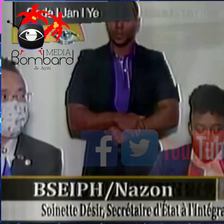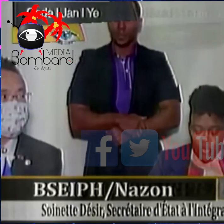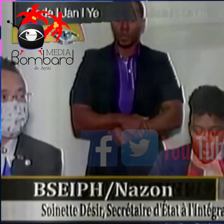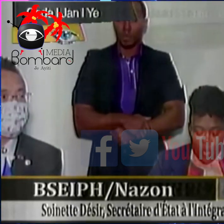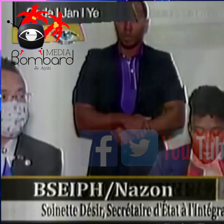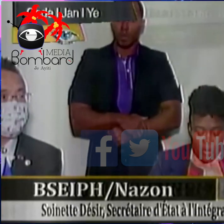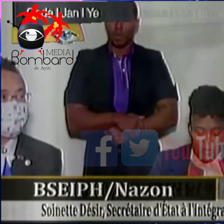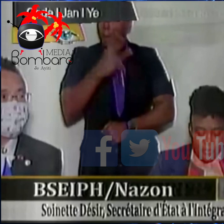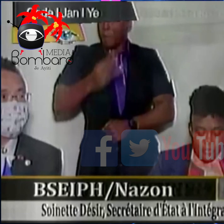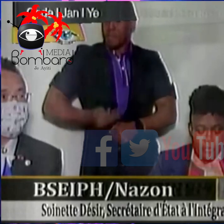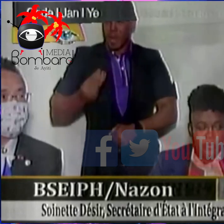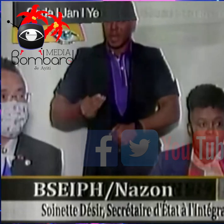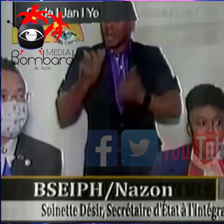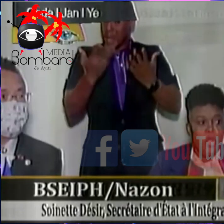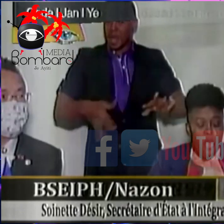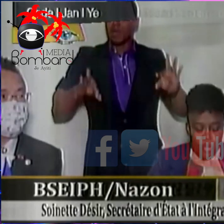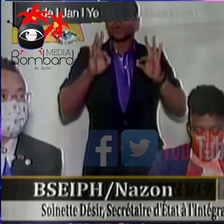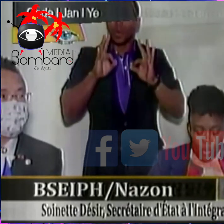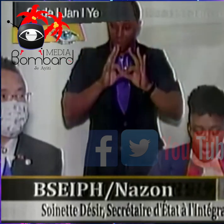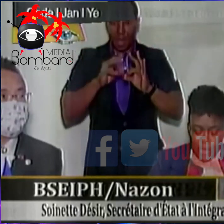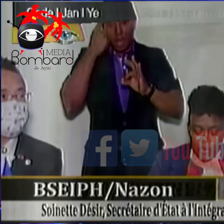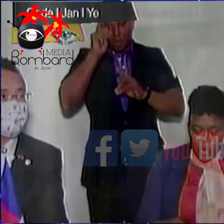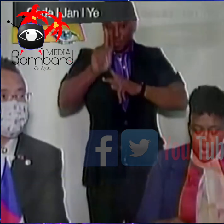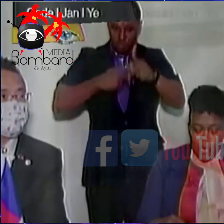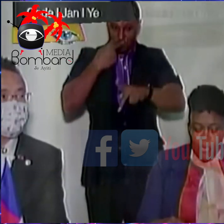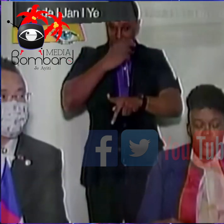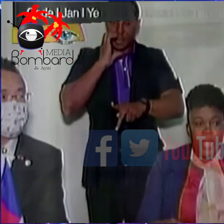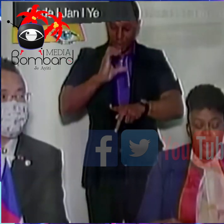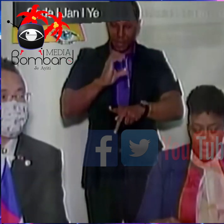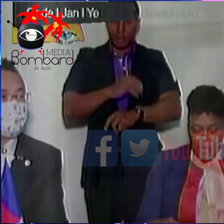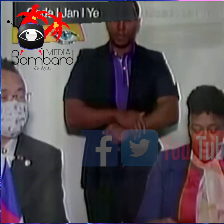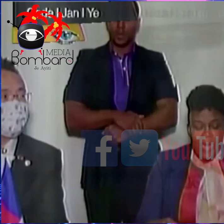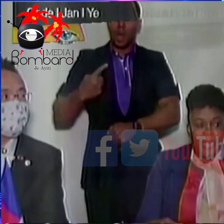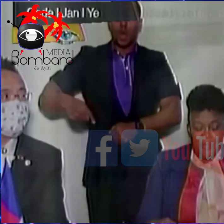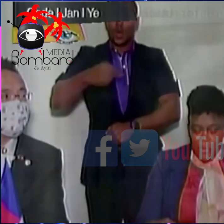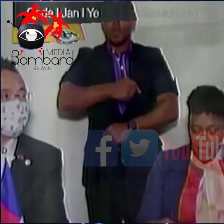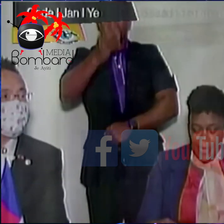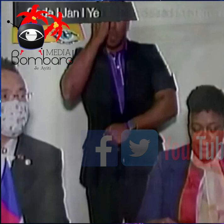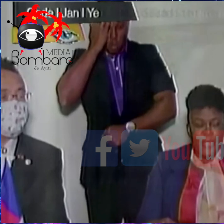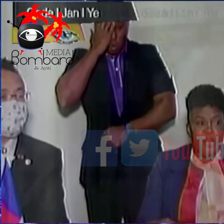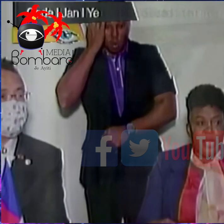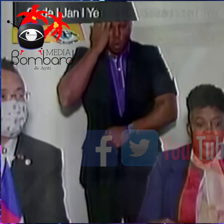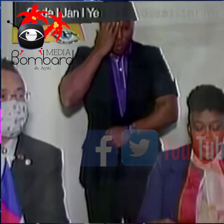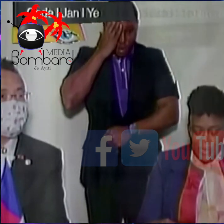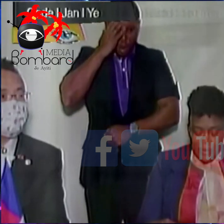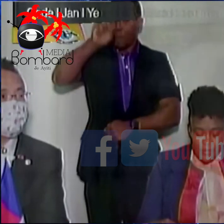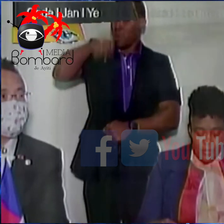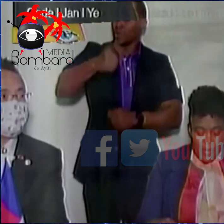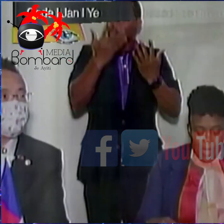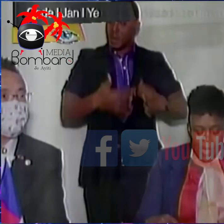intégrante de son corps. Nous reconnaissons que le besoin en matériel adapté est énorme en